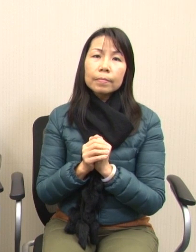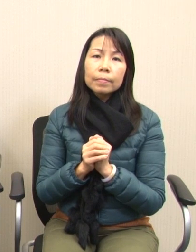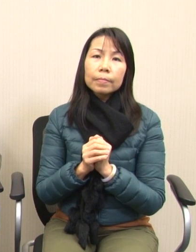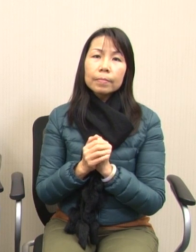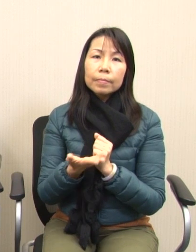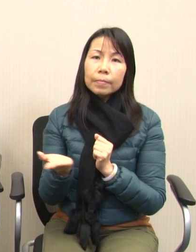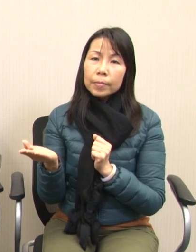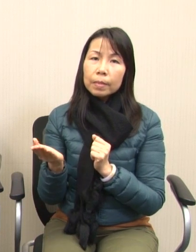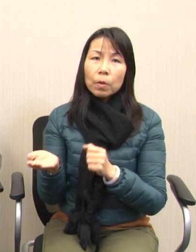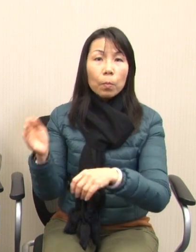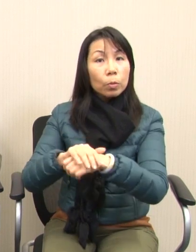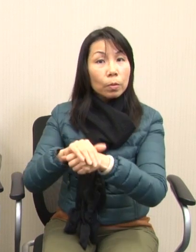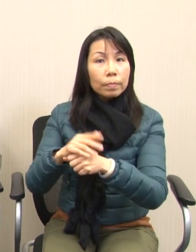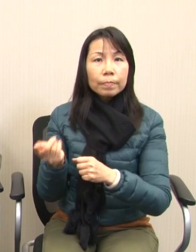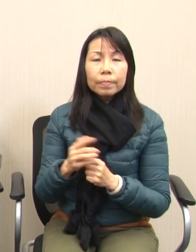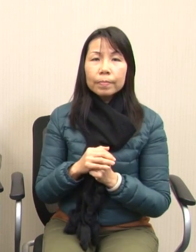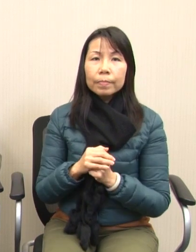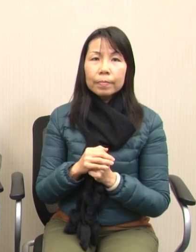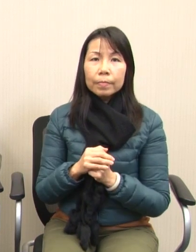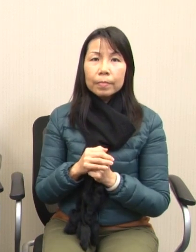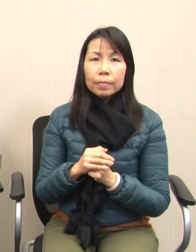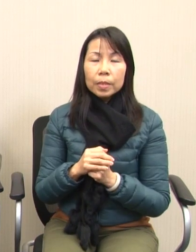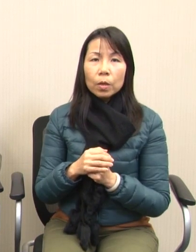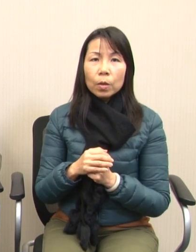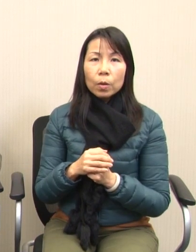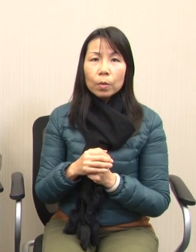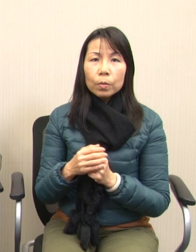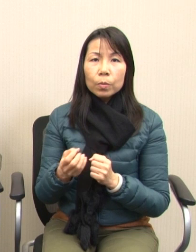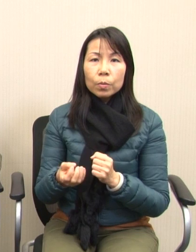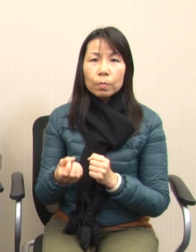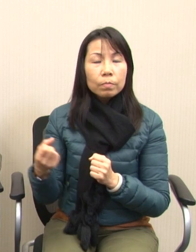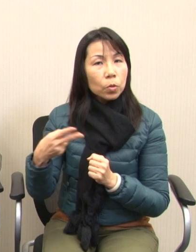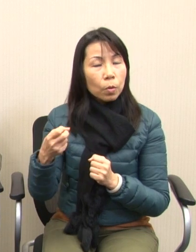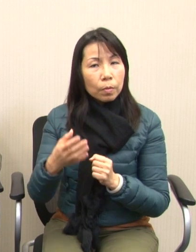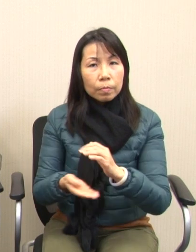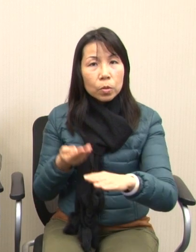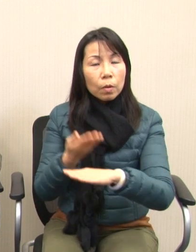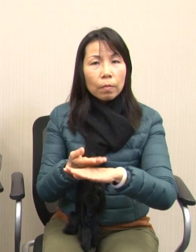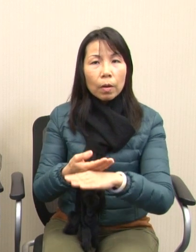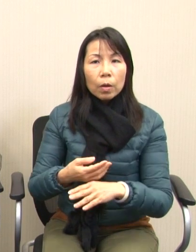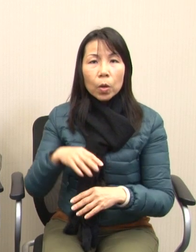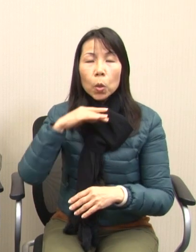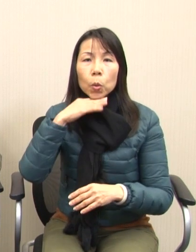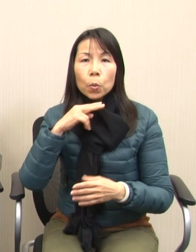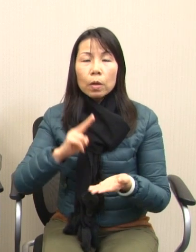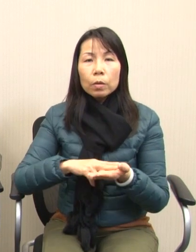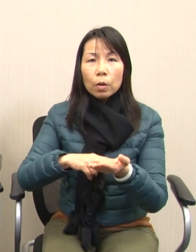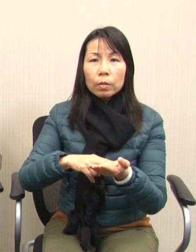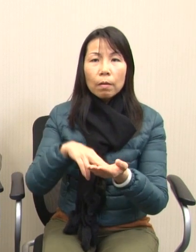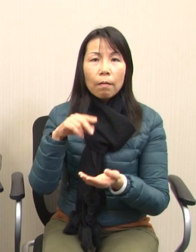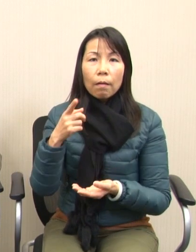何教授， 好，或者都重複一次了，如果你相信你可以創造歷史的